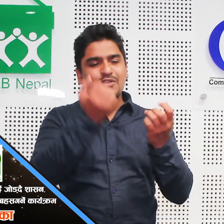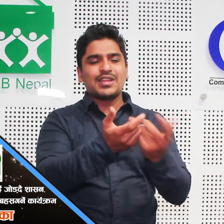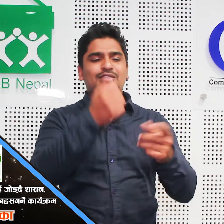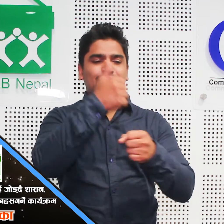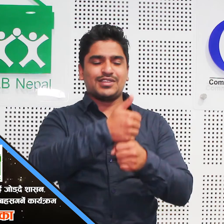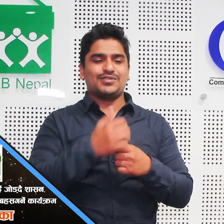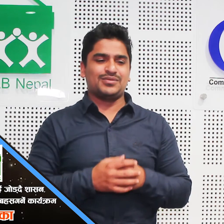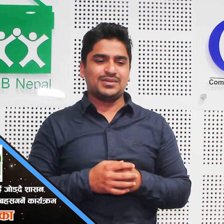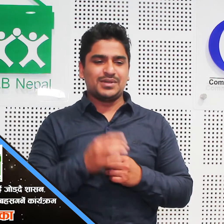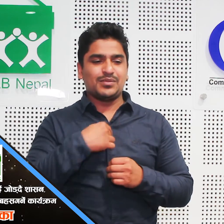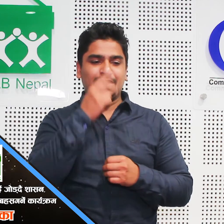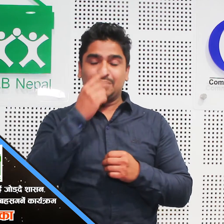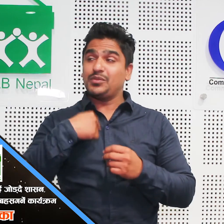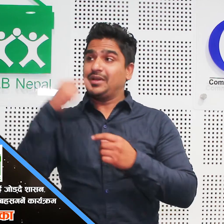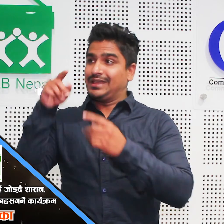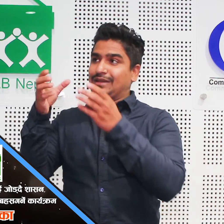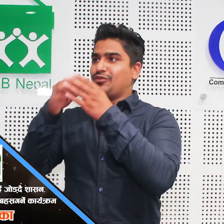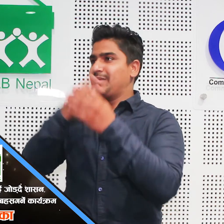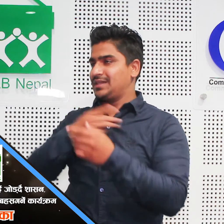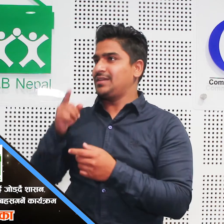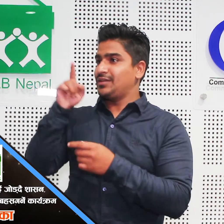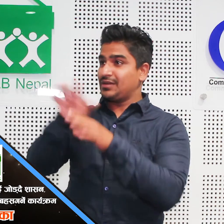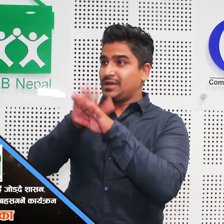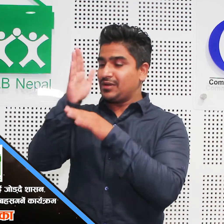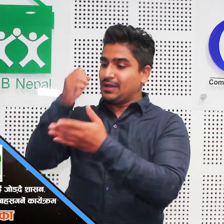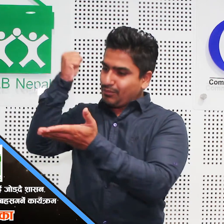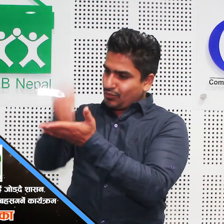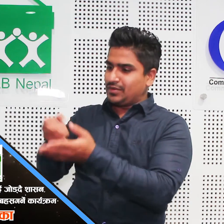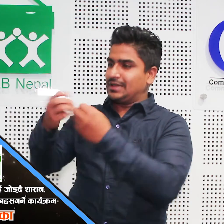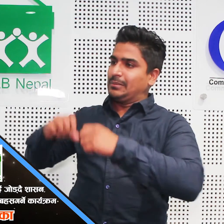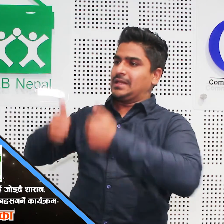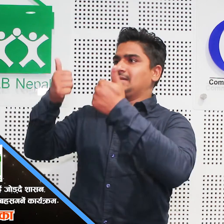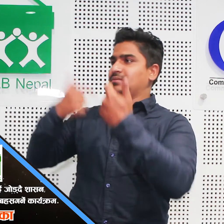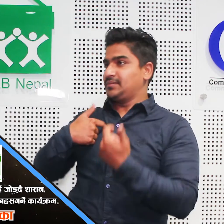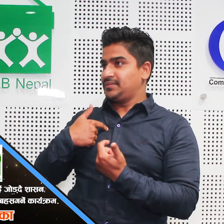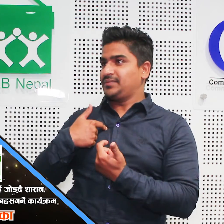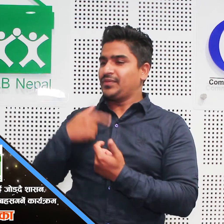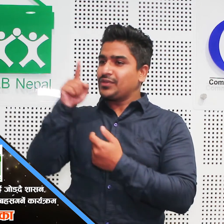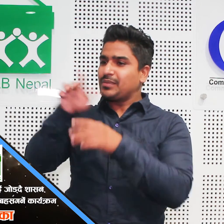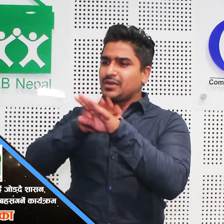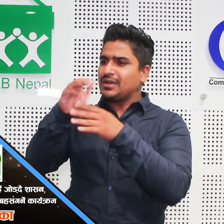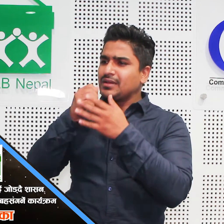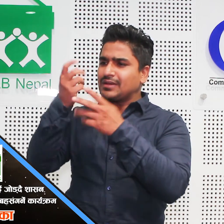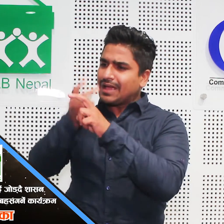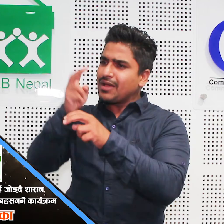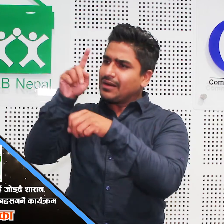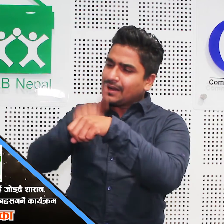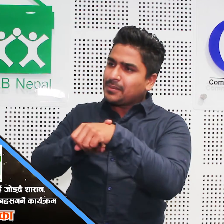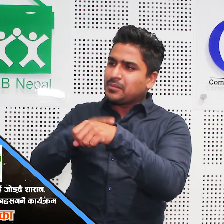अध्यक्षज्यू। म यही गाउँको मान्छे, तपाईँहरूले नै भोट हालेर जिताउनु भएको, तपाईँहरूलाई साह्रो गाह्रो पर्दा मैले